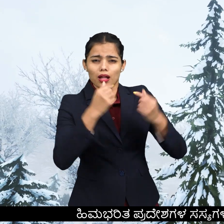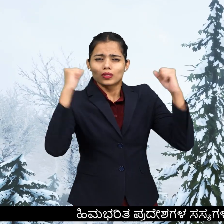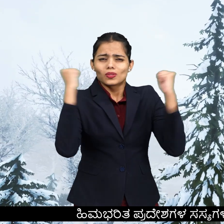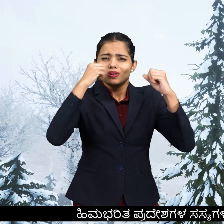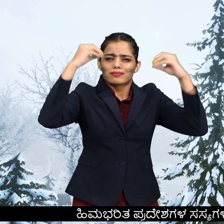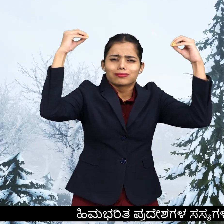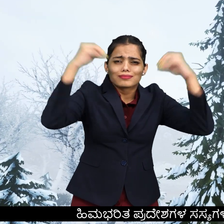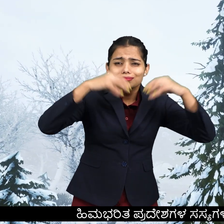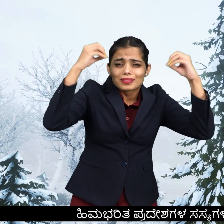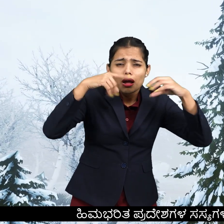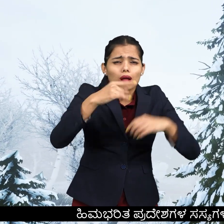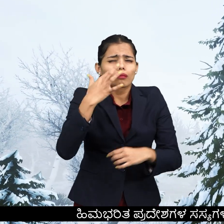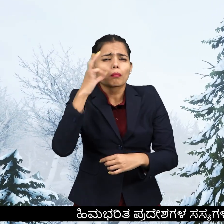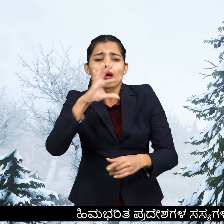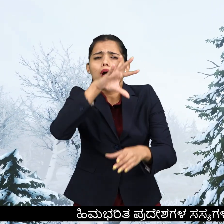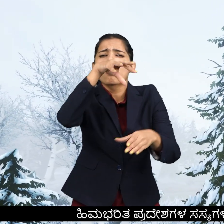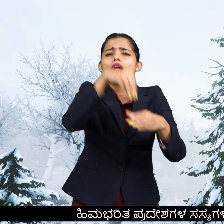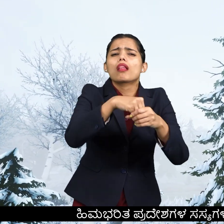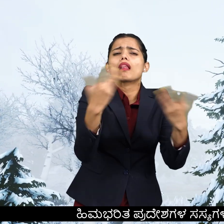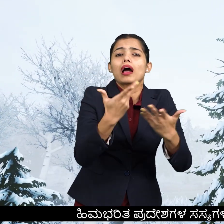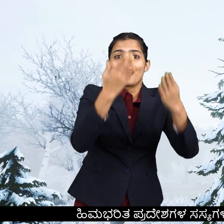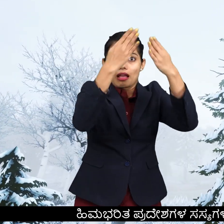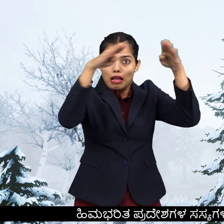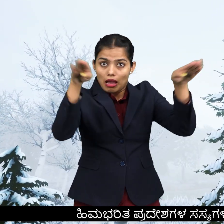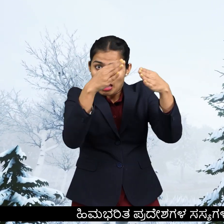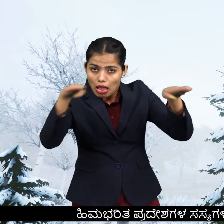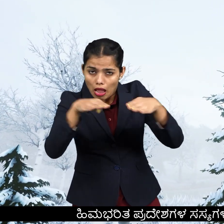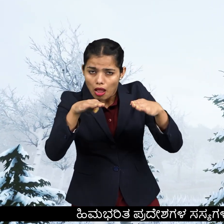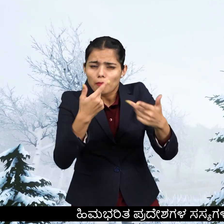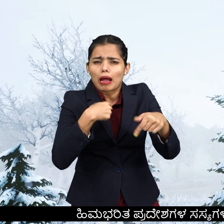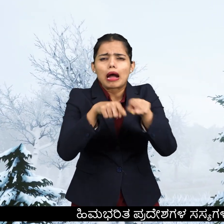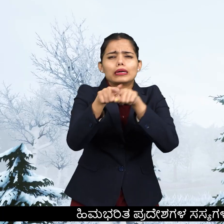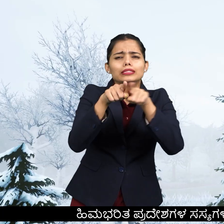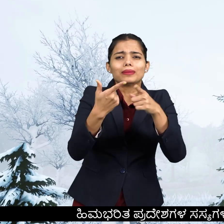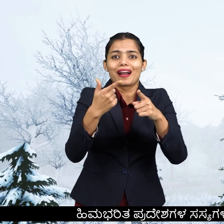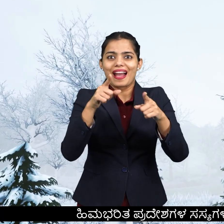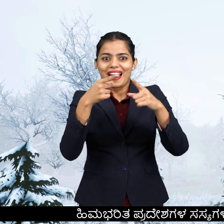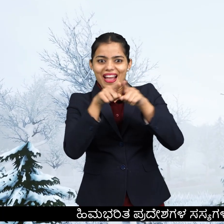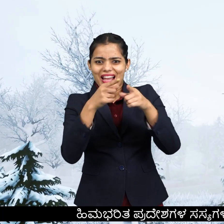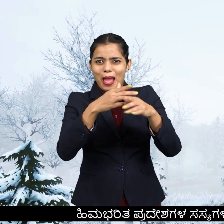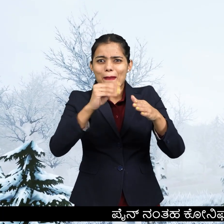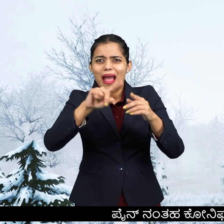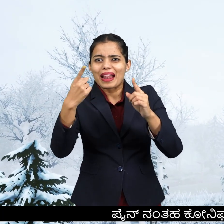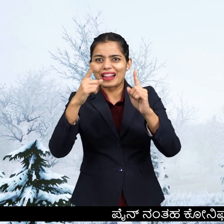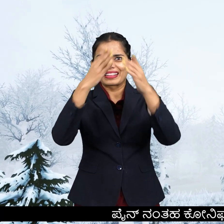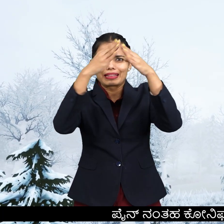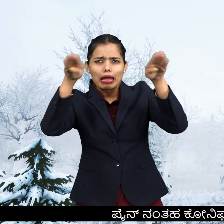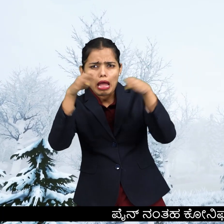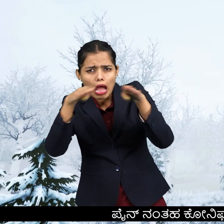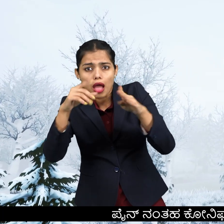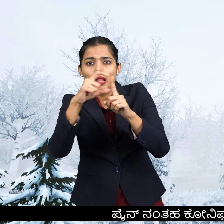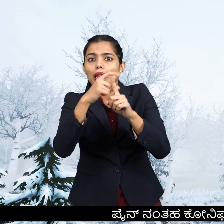ಹಿಮಭರಿತ ಪ್ರದೇಶಗಳ ಸಸ್ಯಗಳು ಮುಖ್ಯವಾಗಿ ದೇವದಾರು ಮತ್ತು